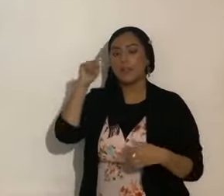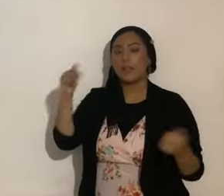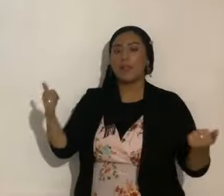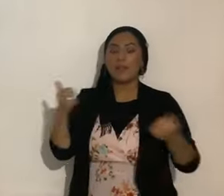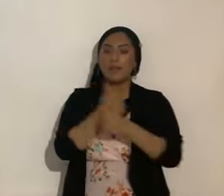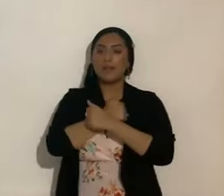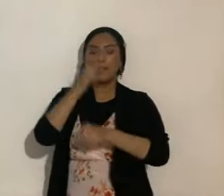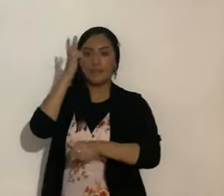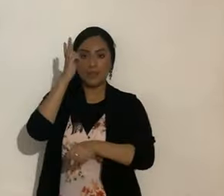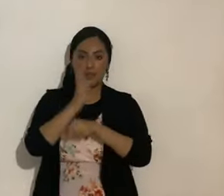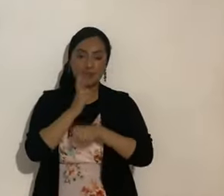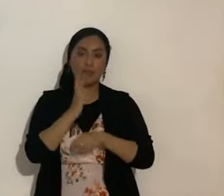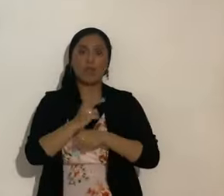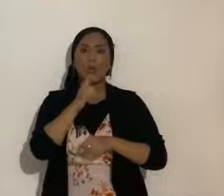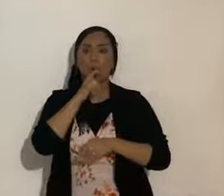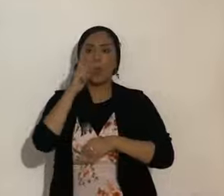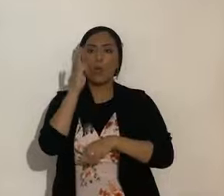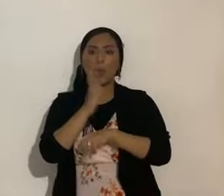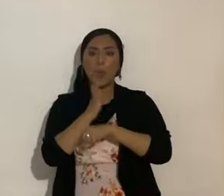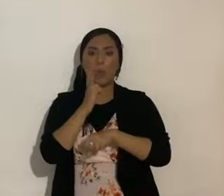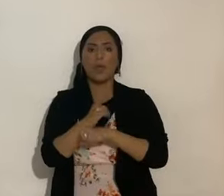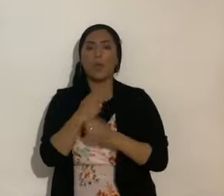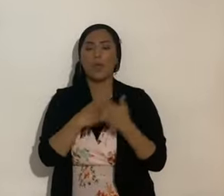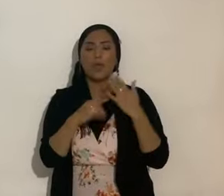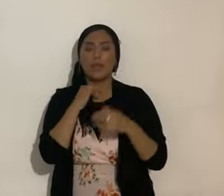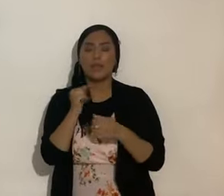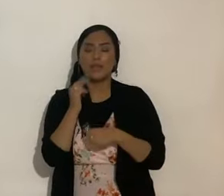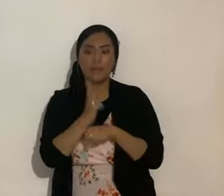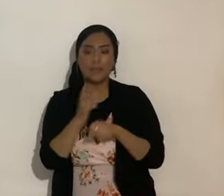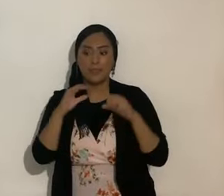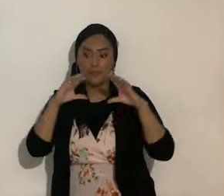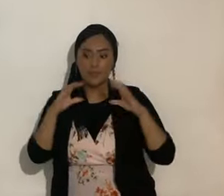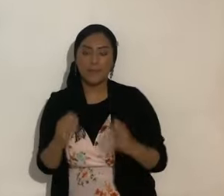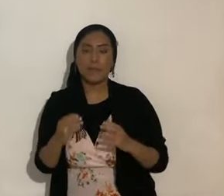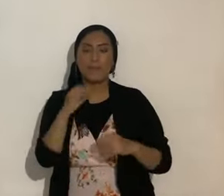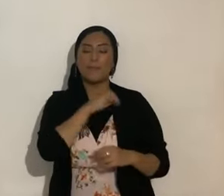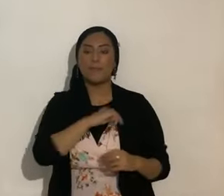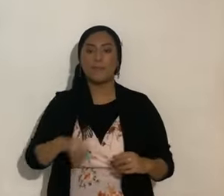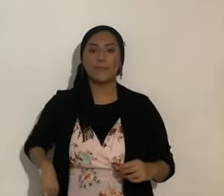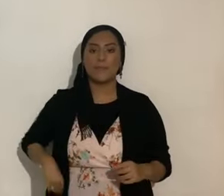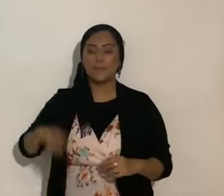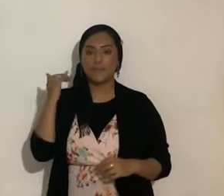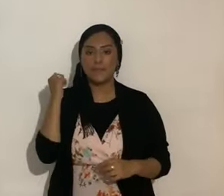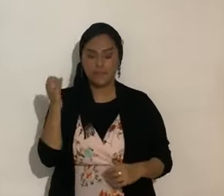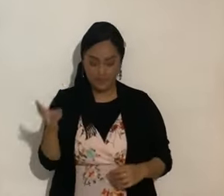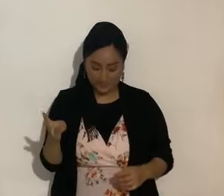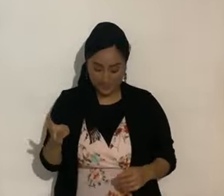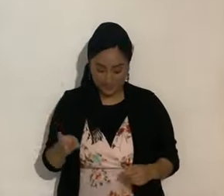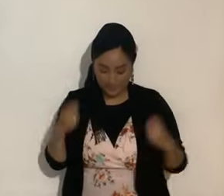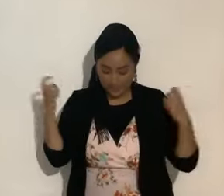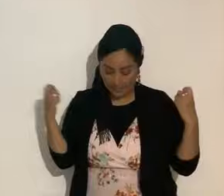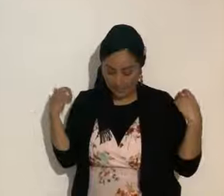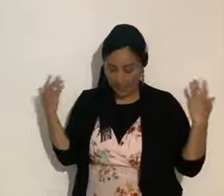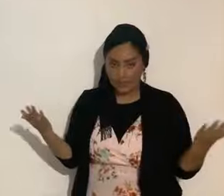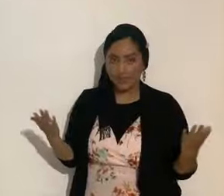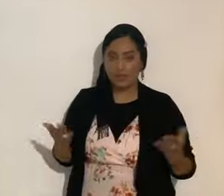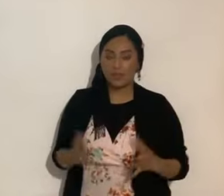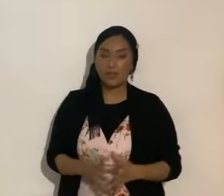la Keilah. ¿Y quién es la Keilah? ¿O qué es la Keilah? El cuerpo de Mashiach Yahshua. Aleluya.